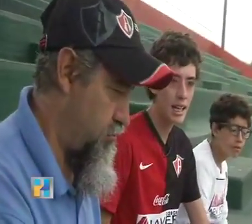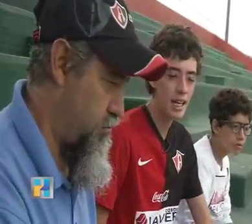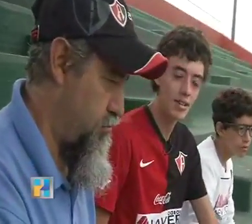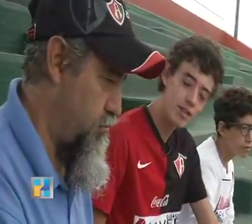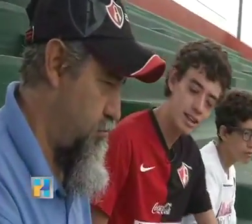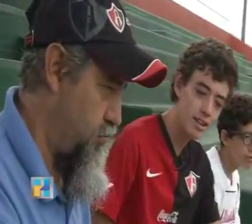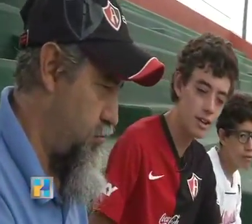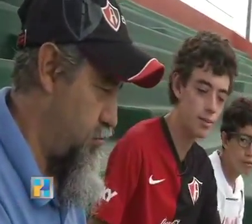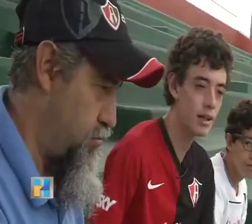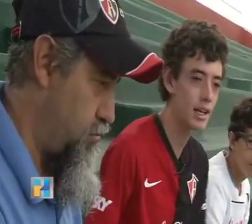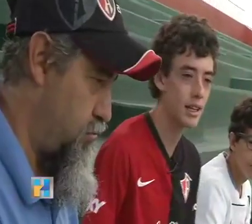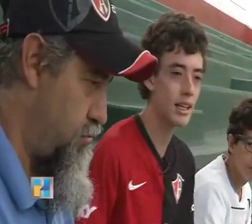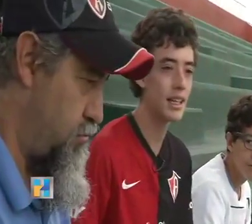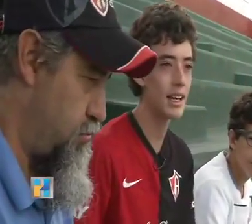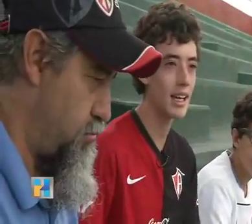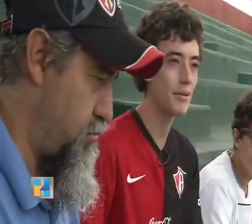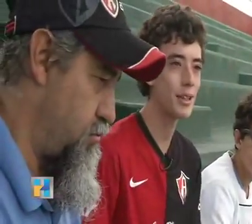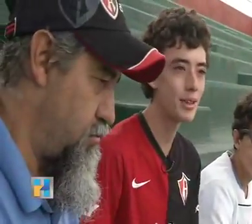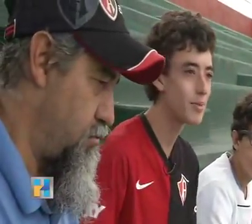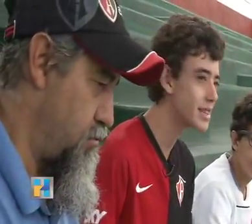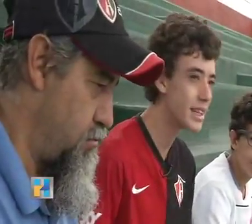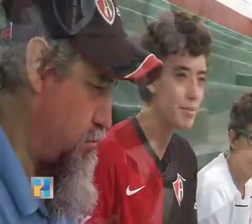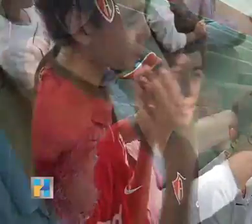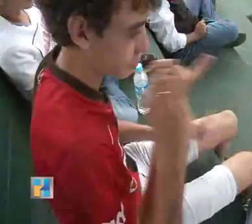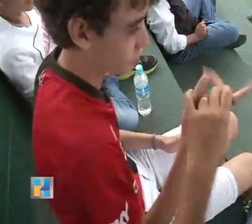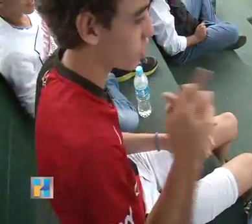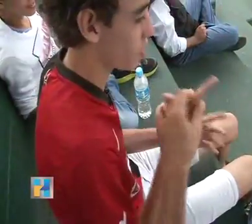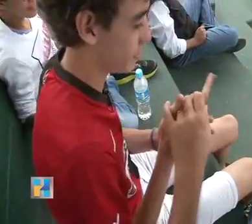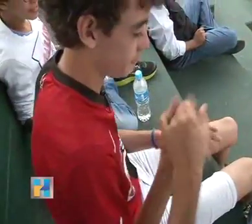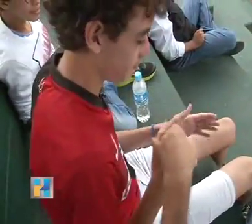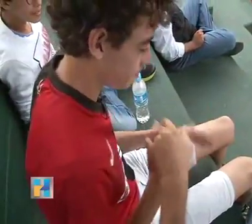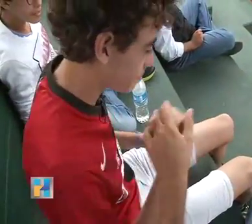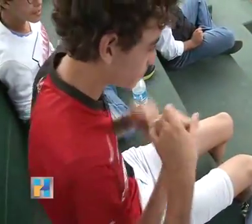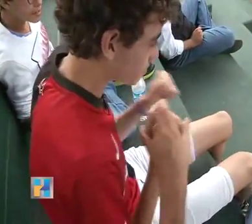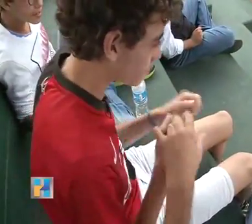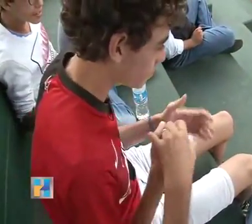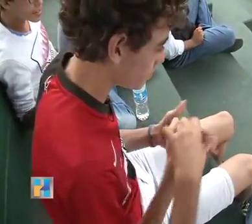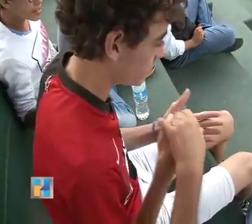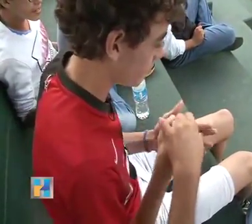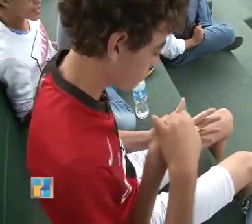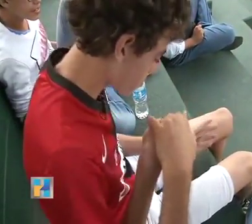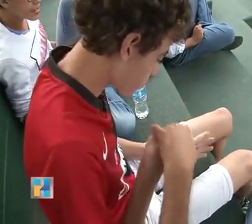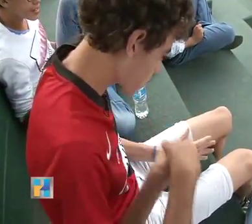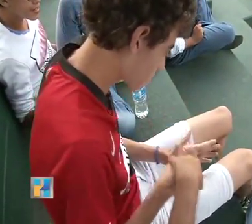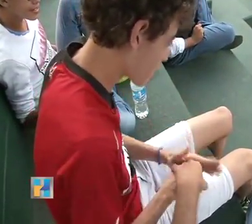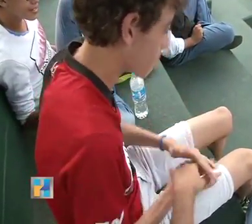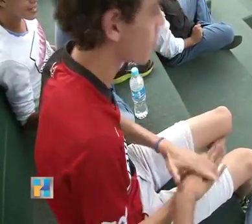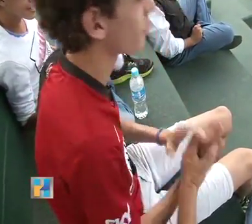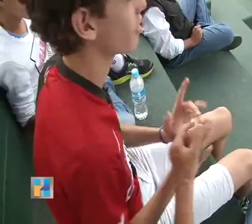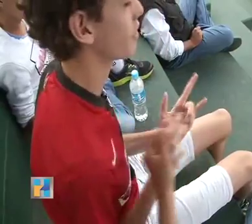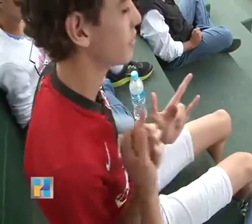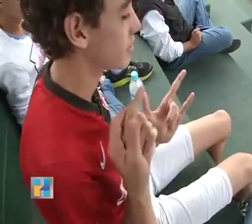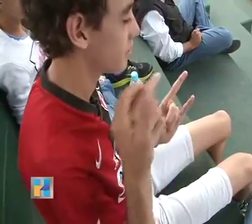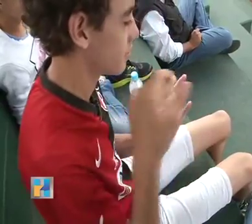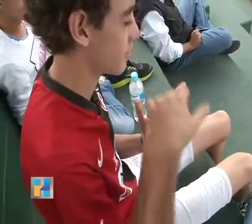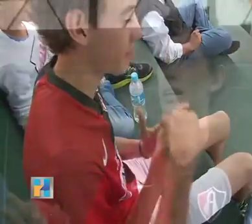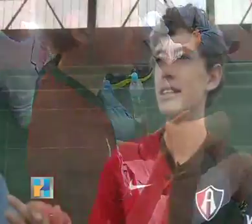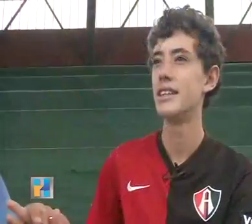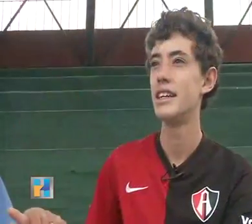y volteo y pues la gente se te queda viendo y pues te empiezas a distraer. Bueno, es que a veces hay unos que lo toman de burla, pues. Y